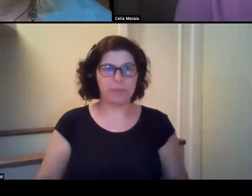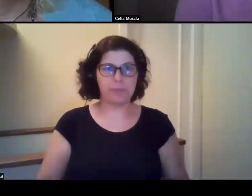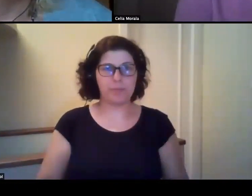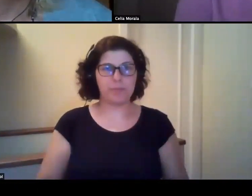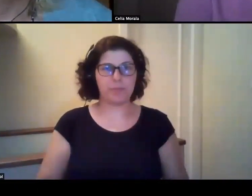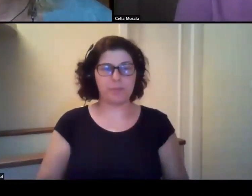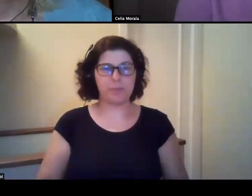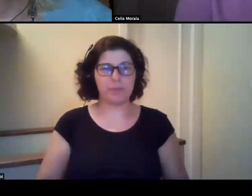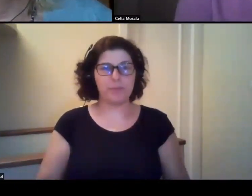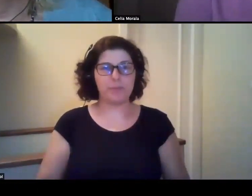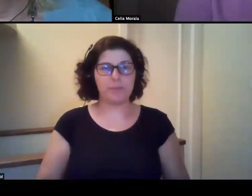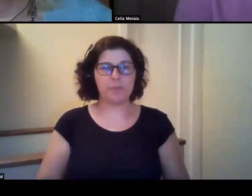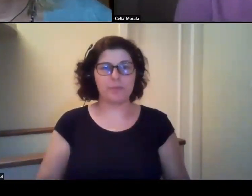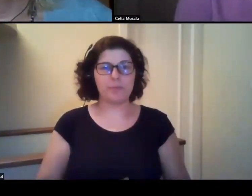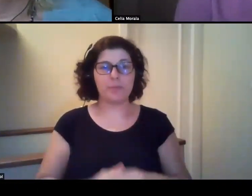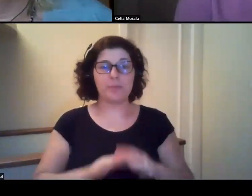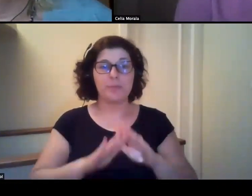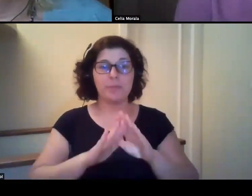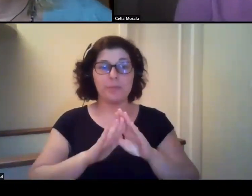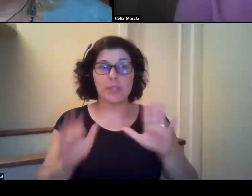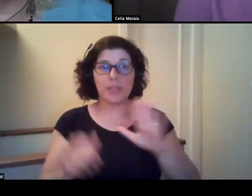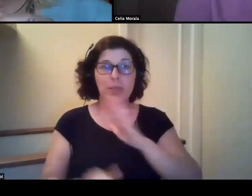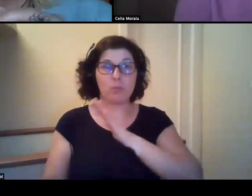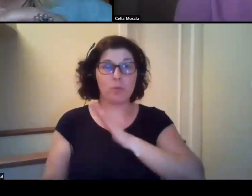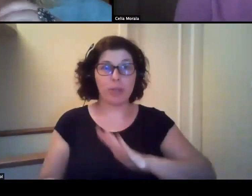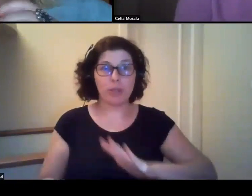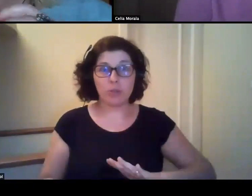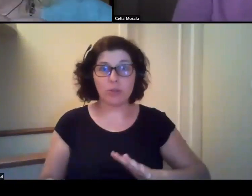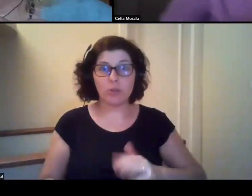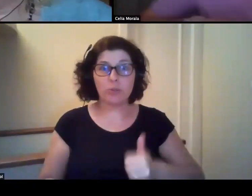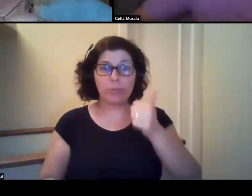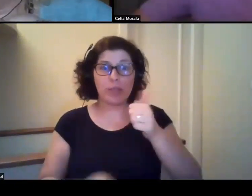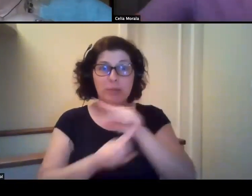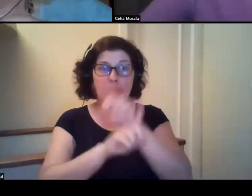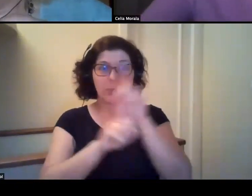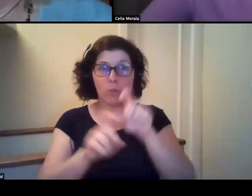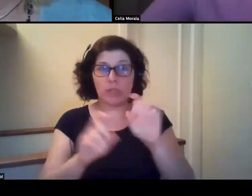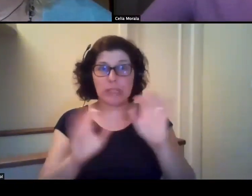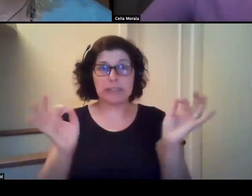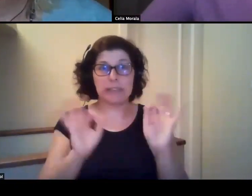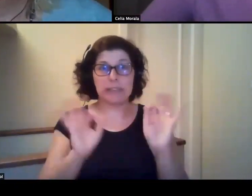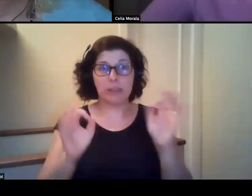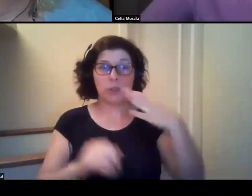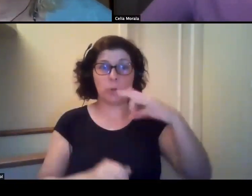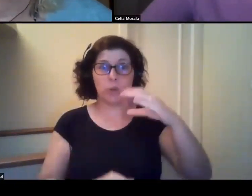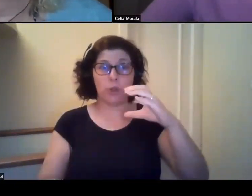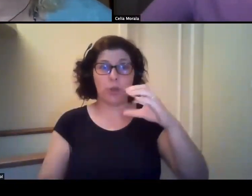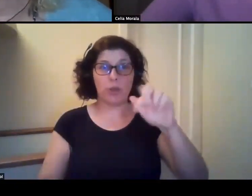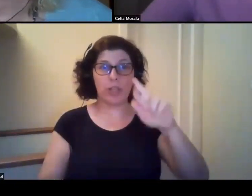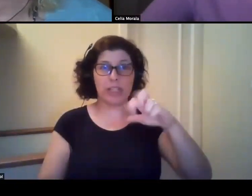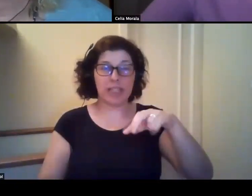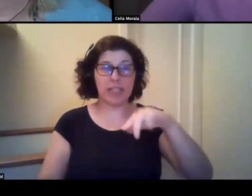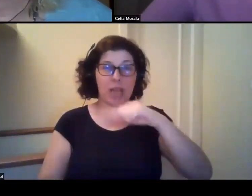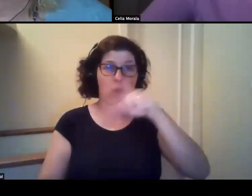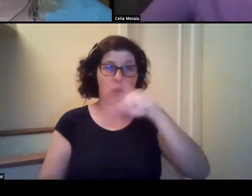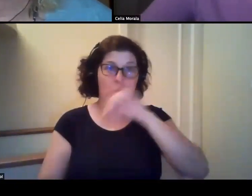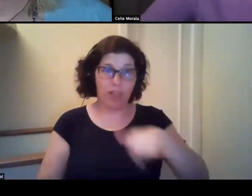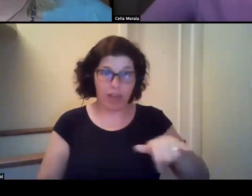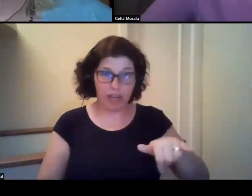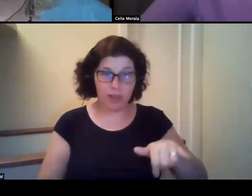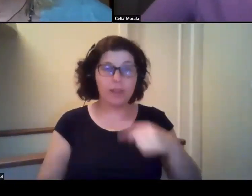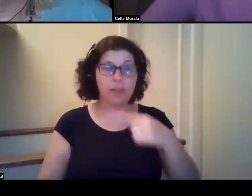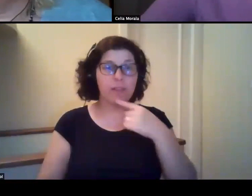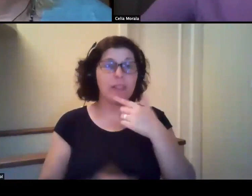Por ahora no hay ninguna pregunta más, tan solo Cristina González da las gracias por